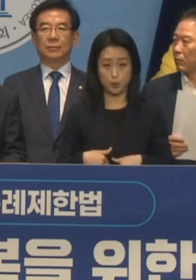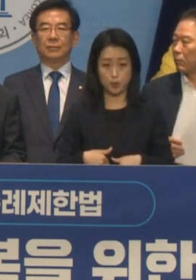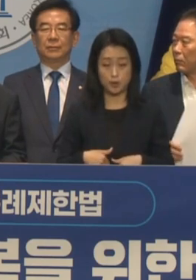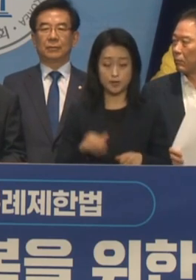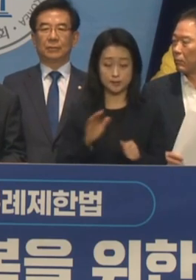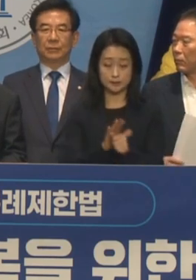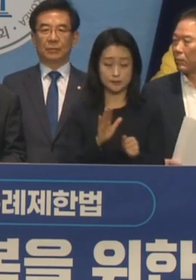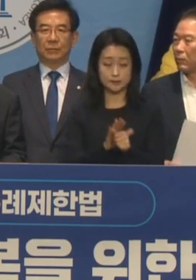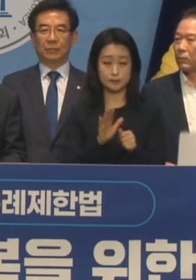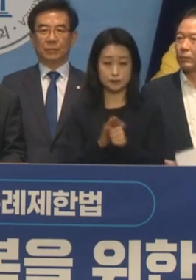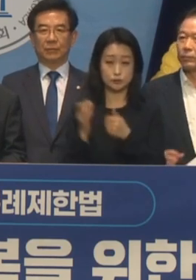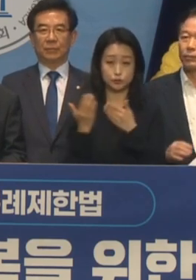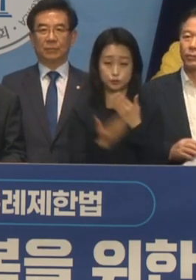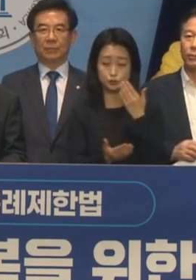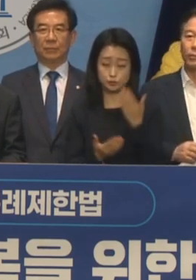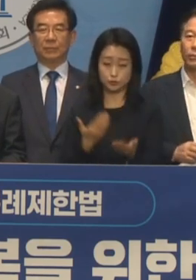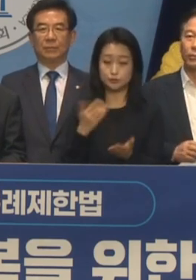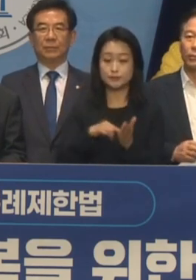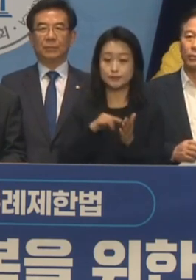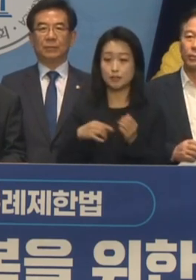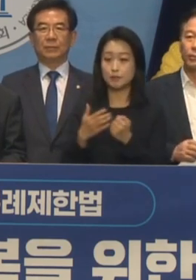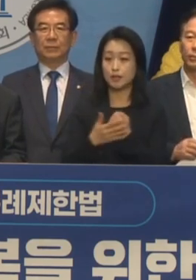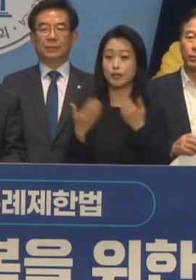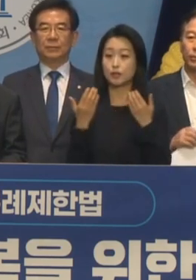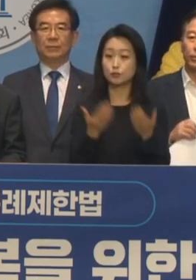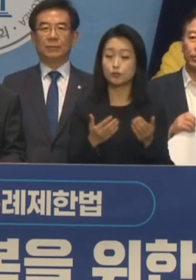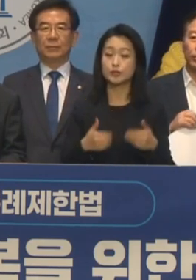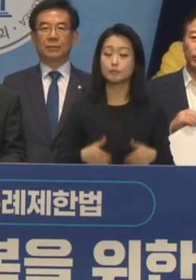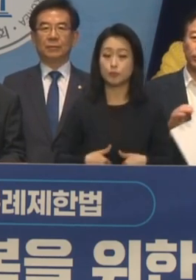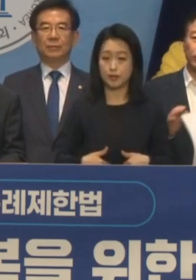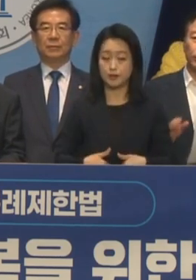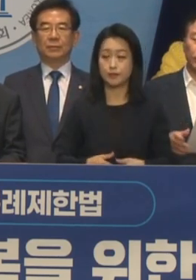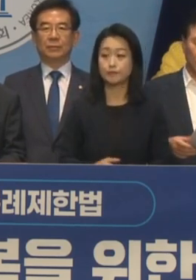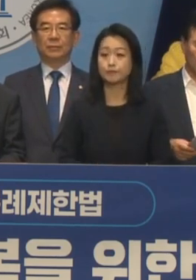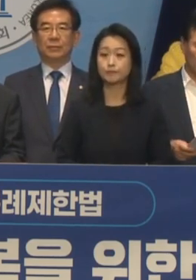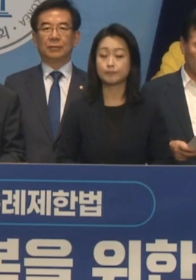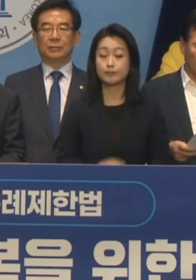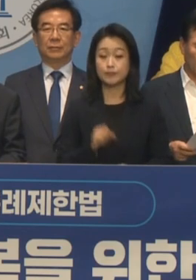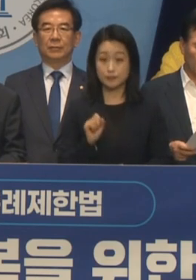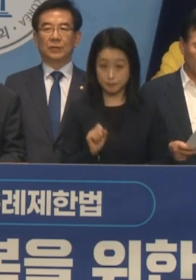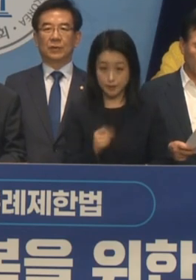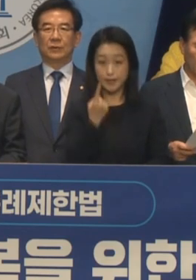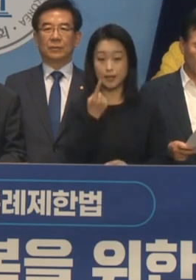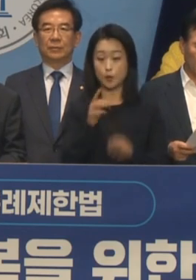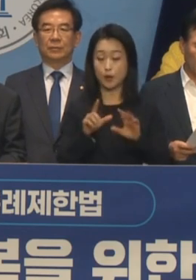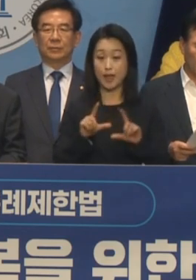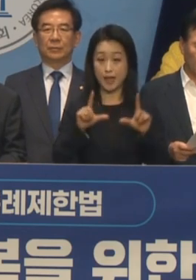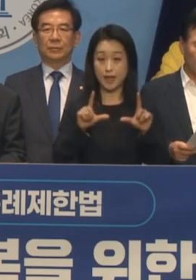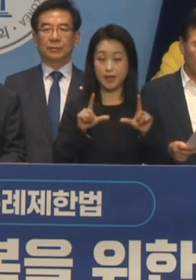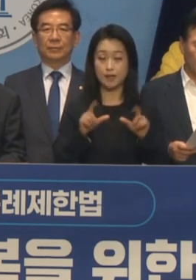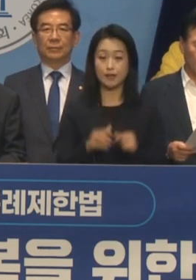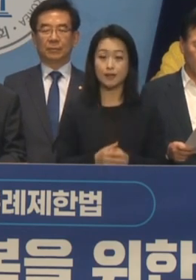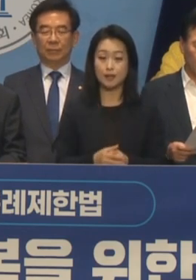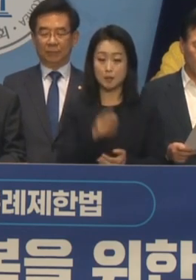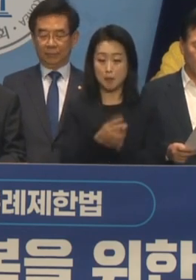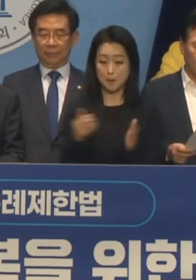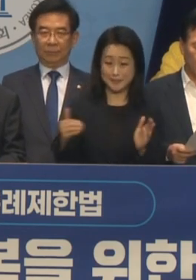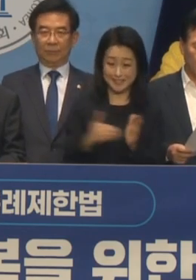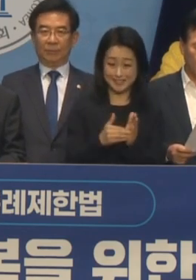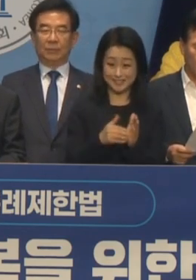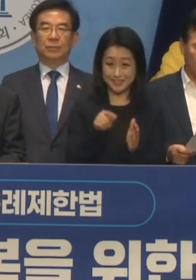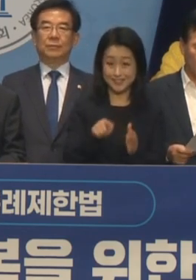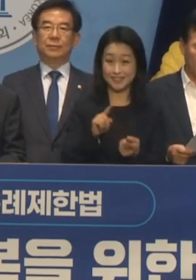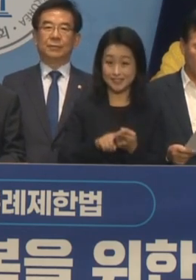지속적이고 실효성 있는 세제 지원이 필요한 상황입니다. 이에 올해 말에 일몰 예정인 착한